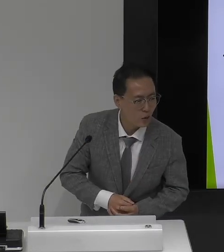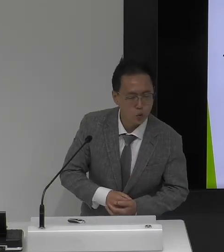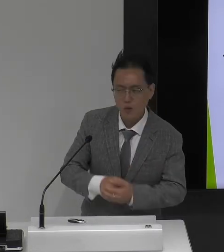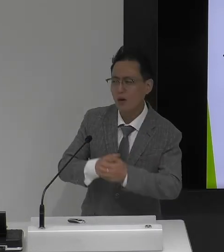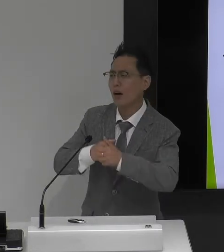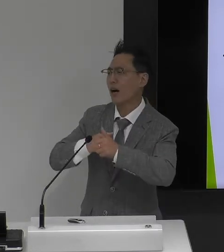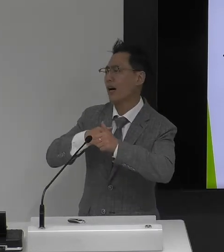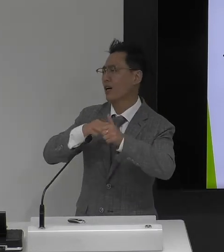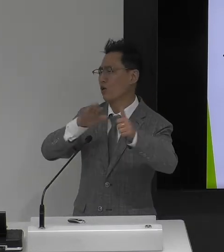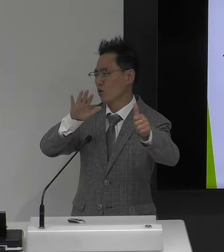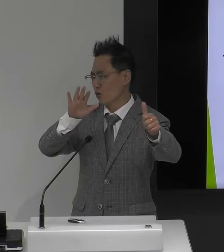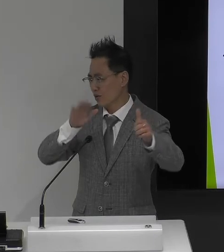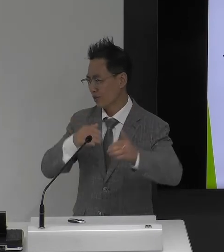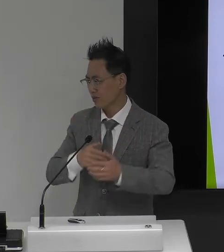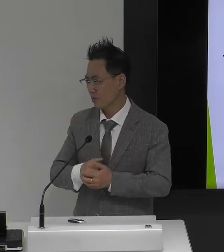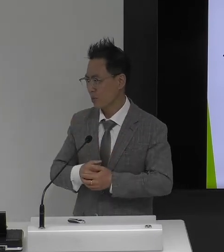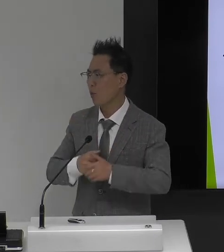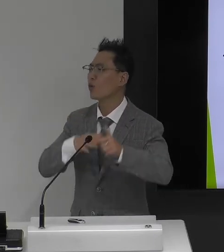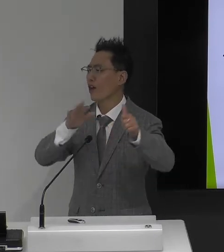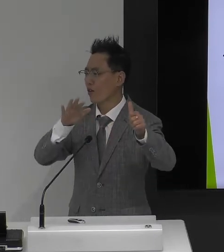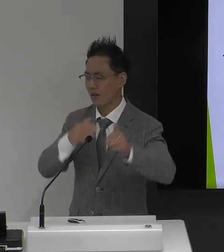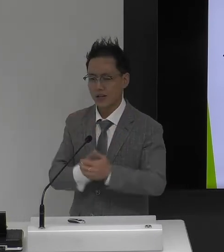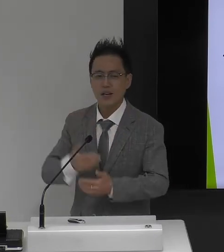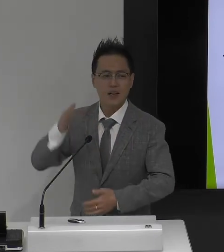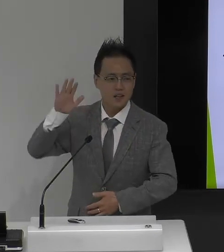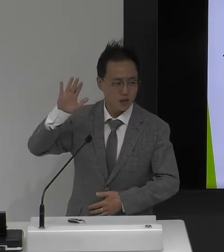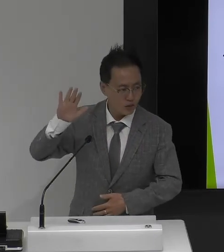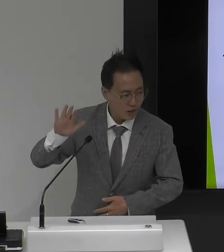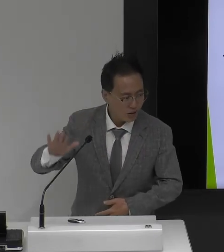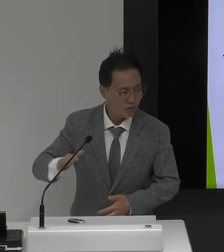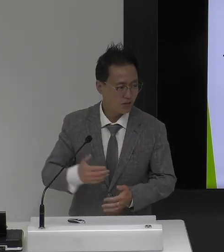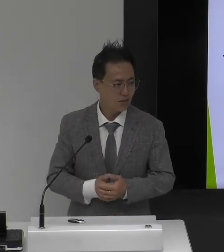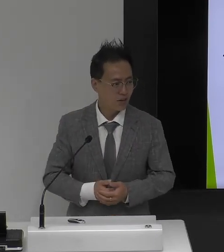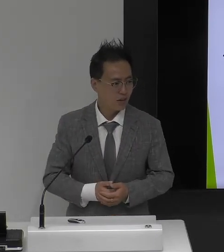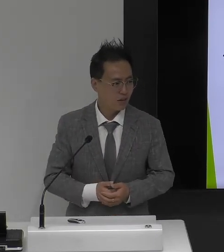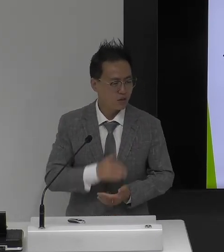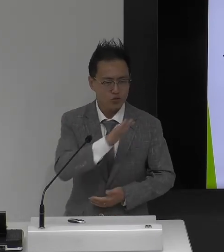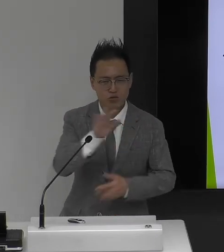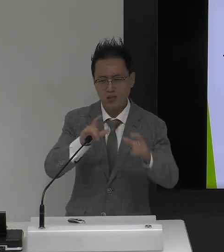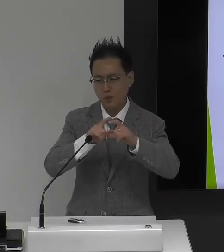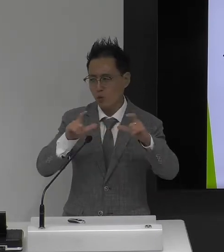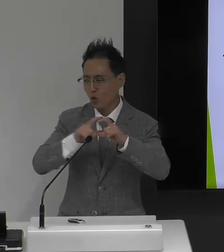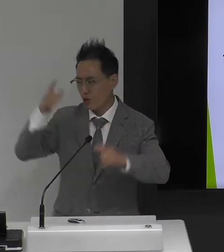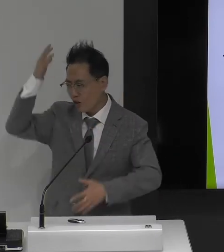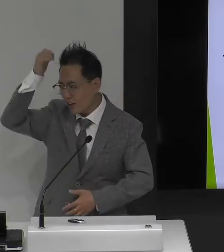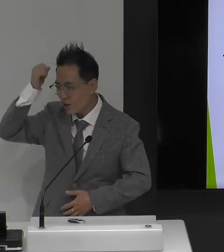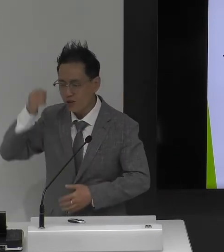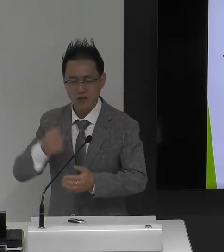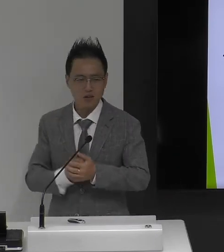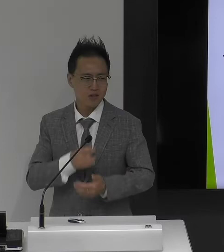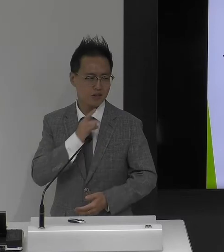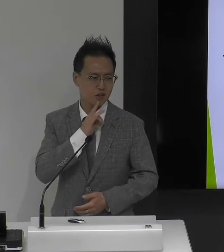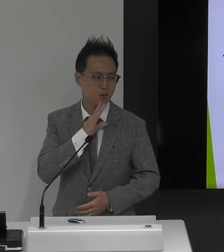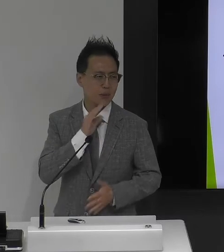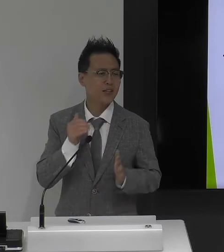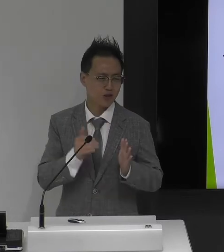하고 가라고 보내요. 그런데요, 우리가 보통 기억하는 건요, 그것만 기억을